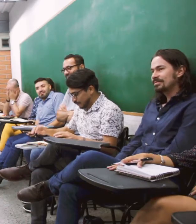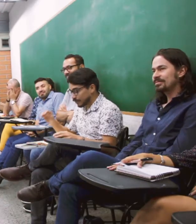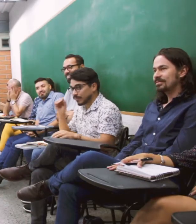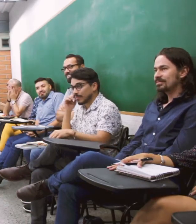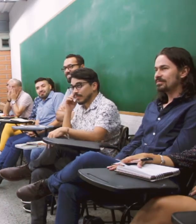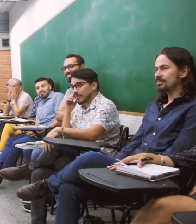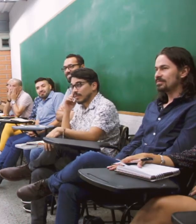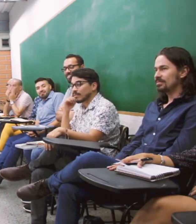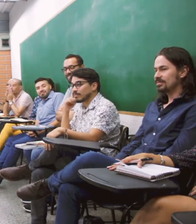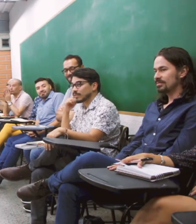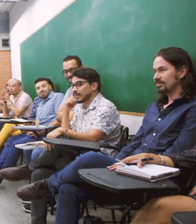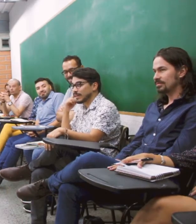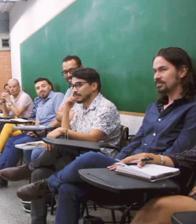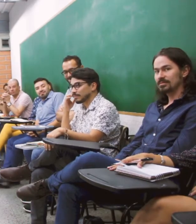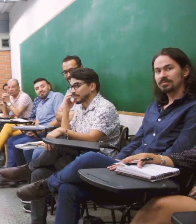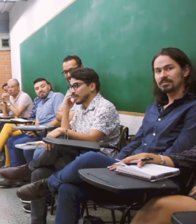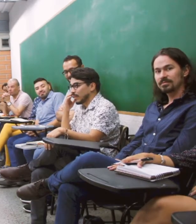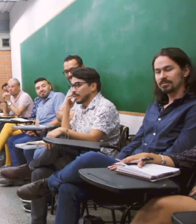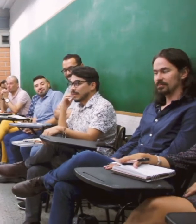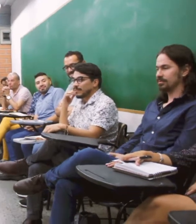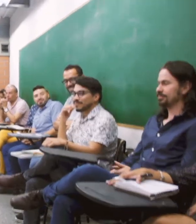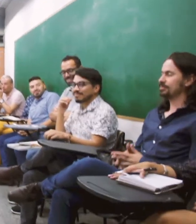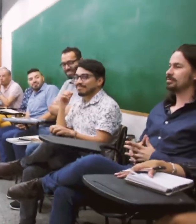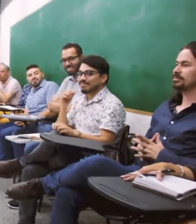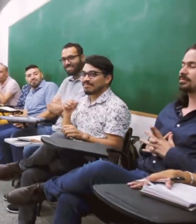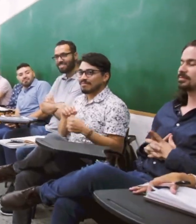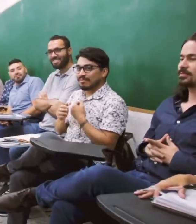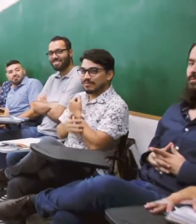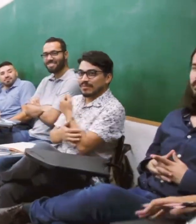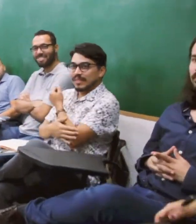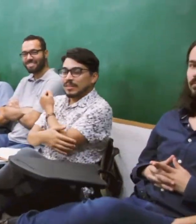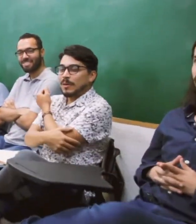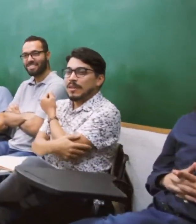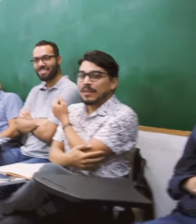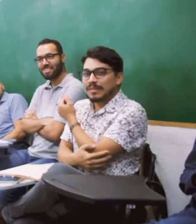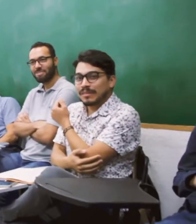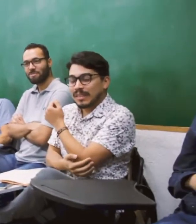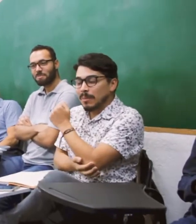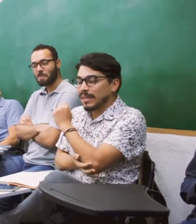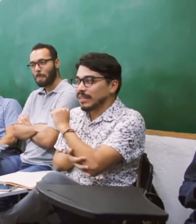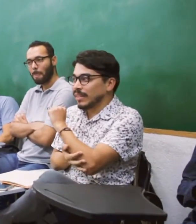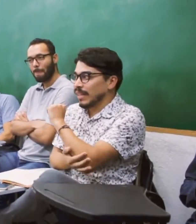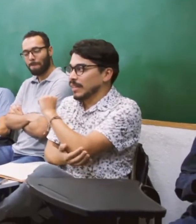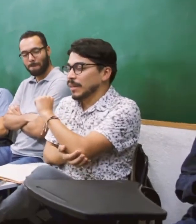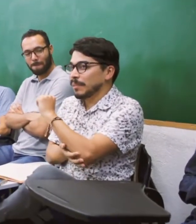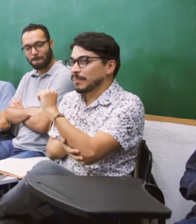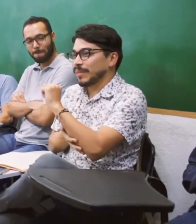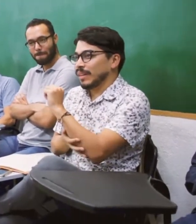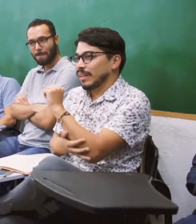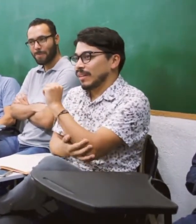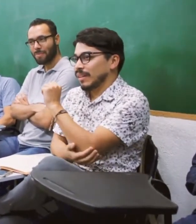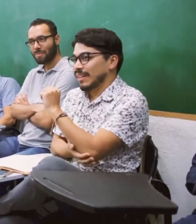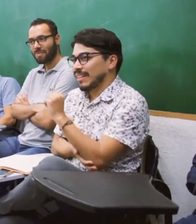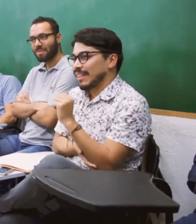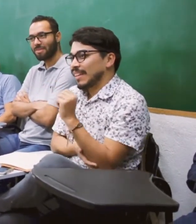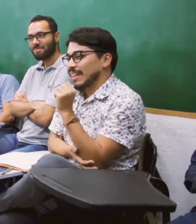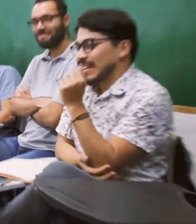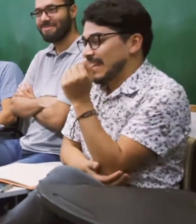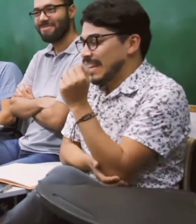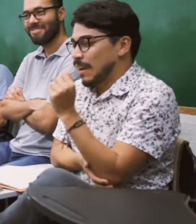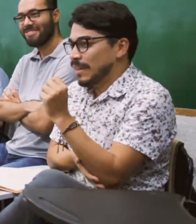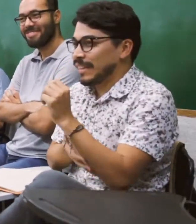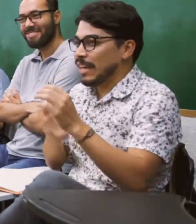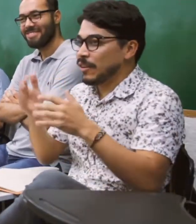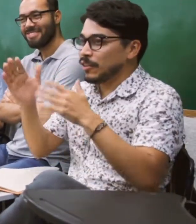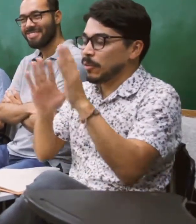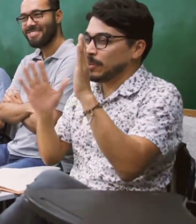Acuérdense, son 2 minutos. Sí. No duele. No, bueno, también decir que allí